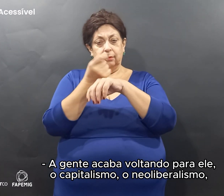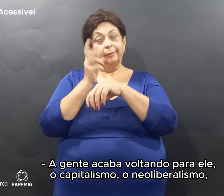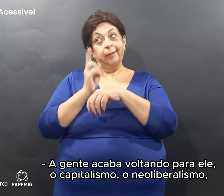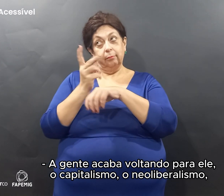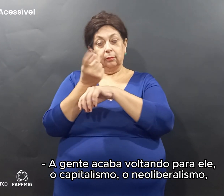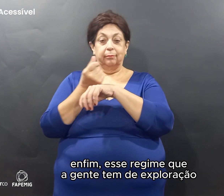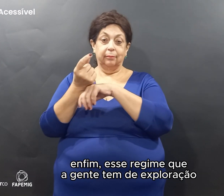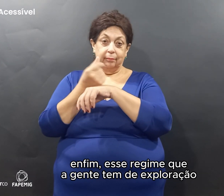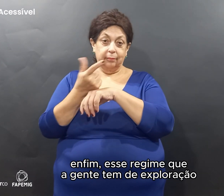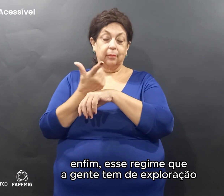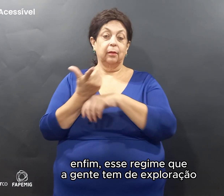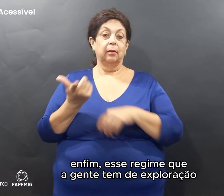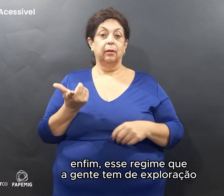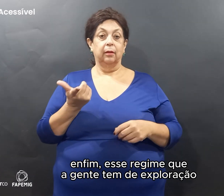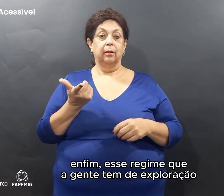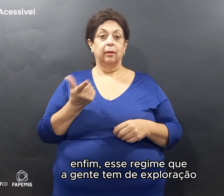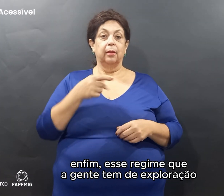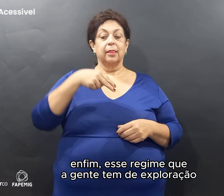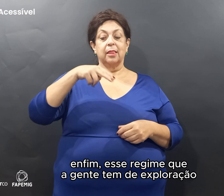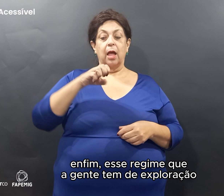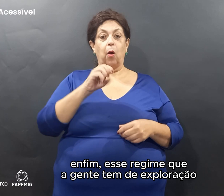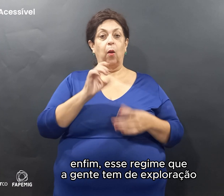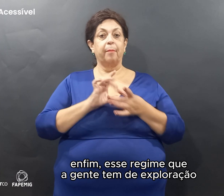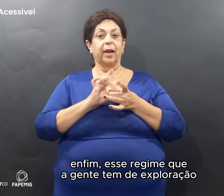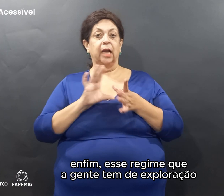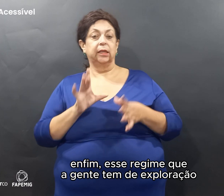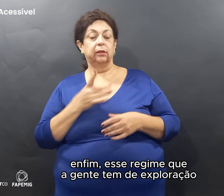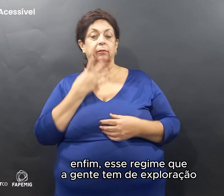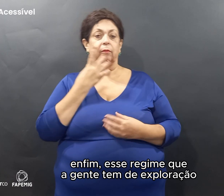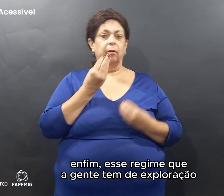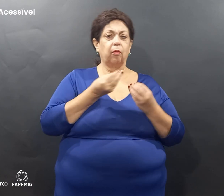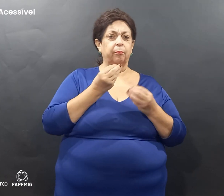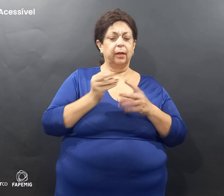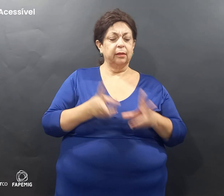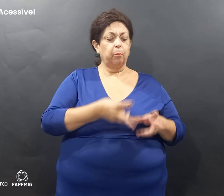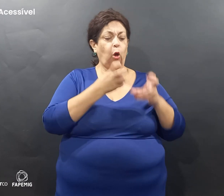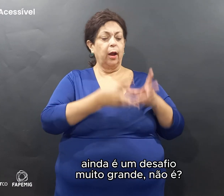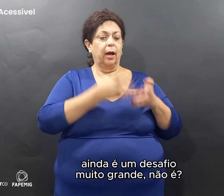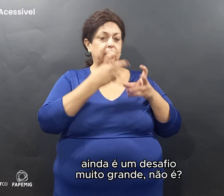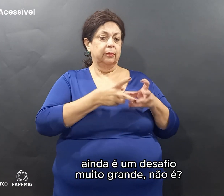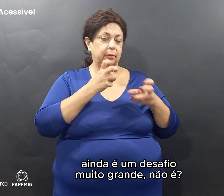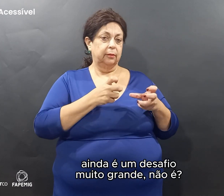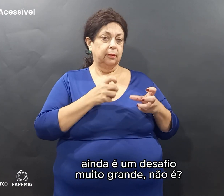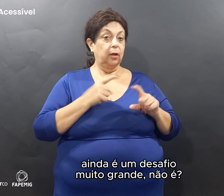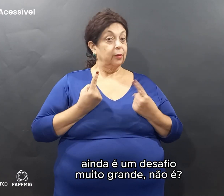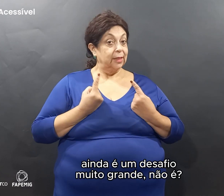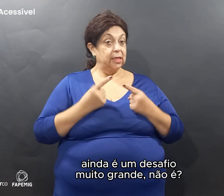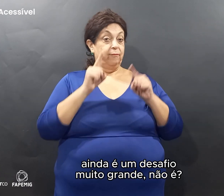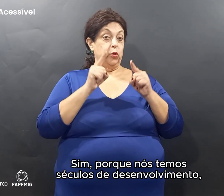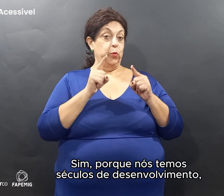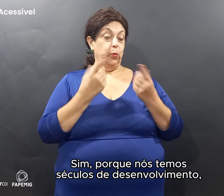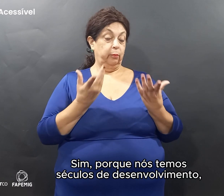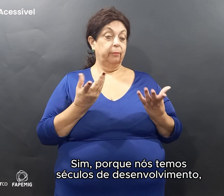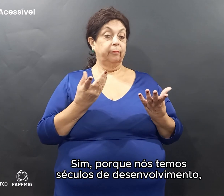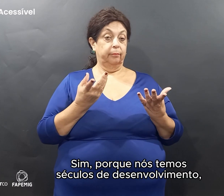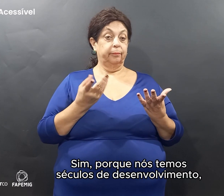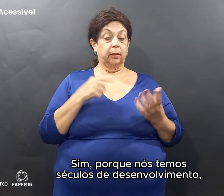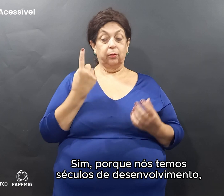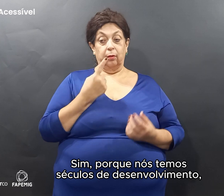O neoliberalismo, enfim. Esse regime que a gente tem de exploração ainda é um desafio muito grande, né?